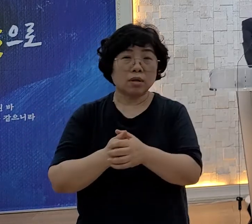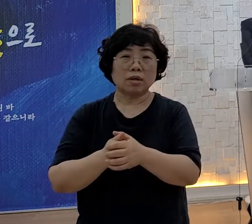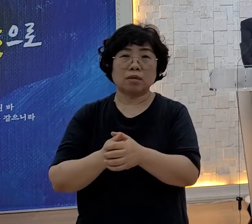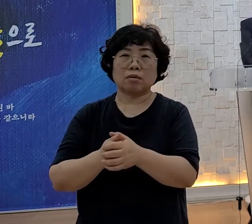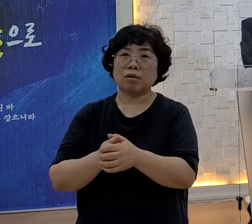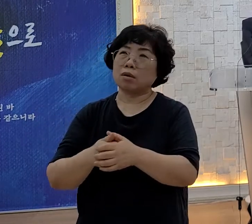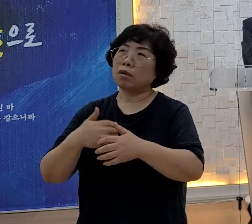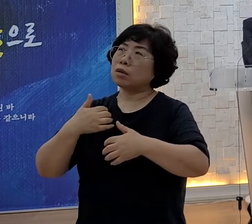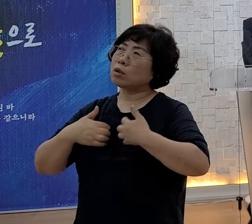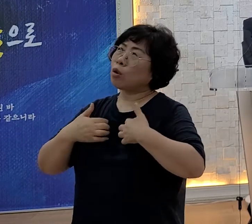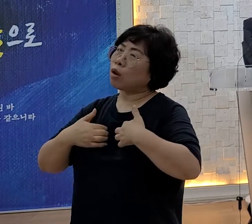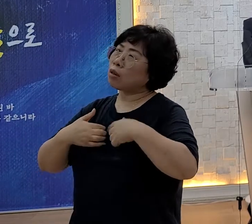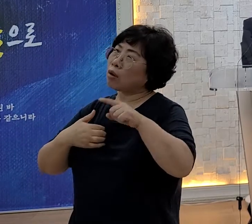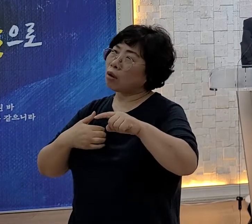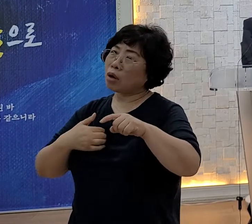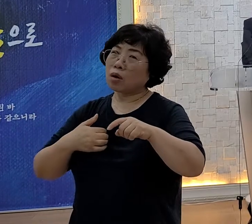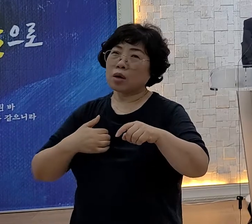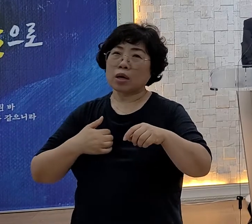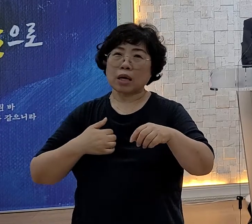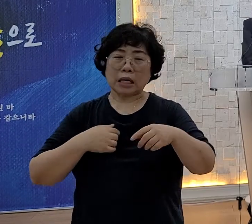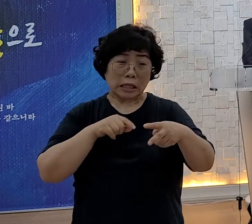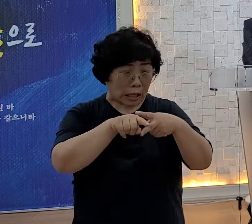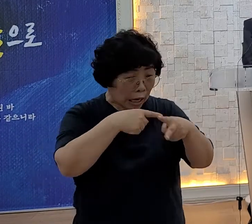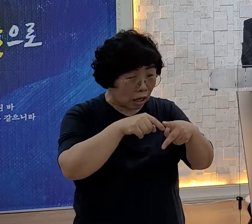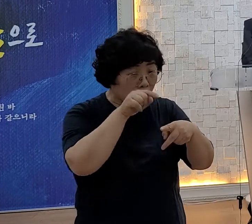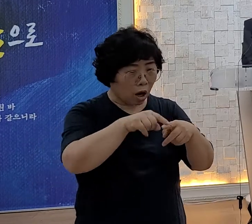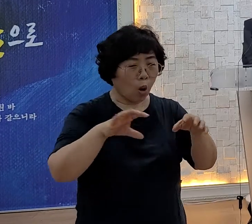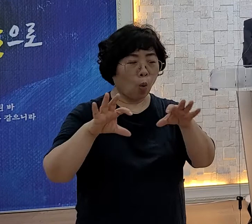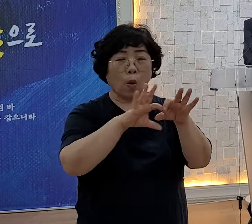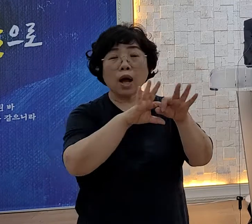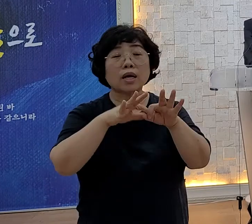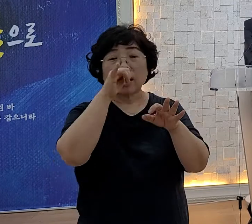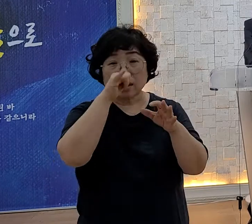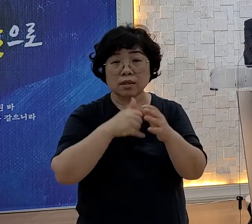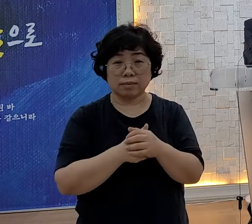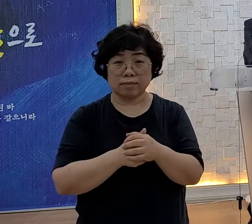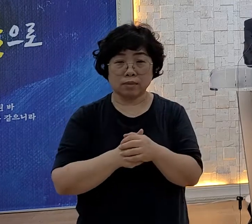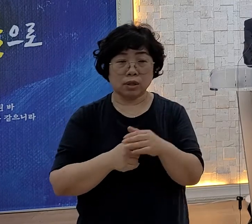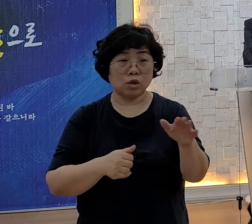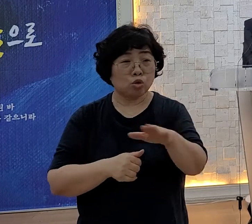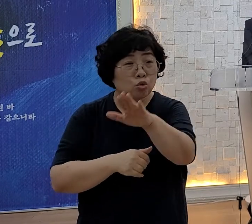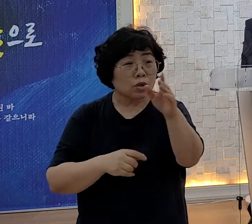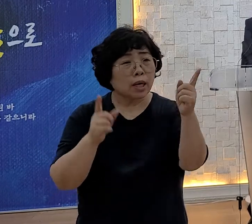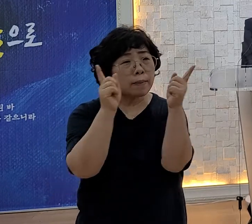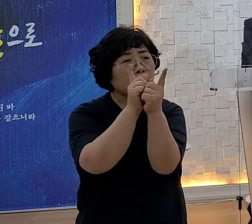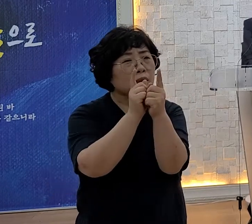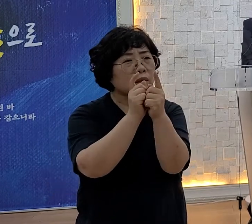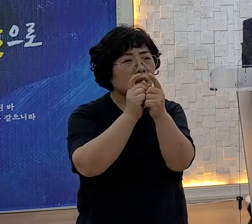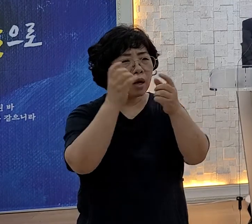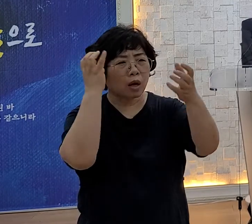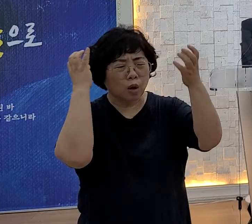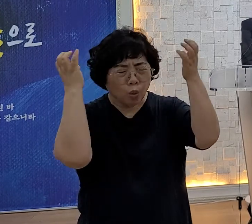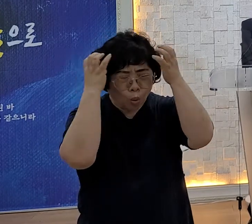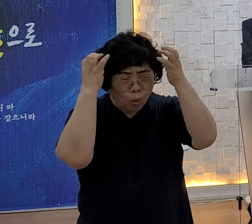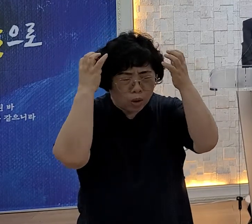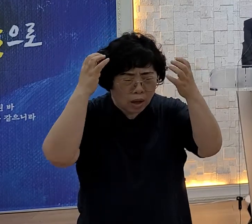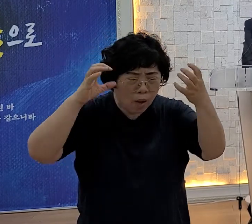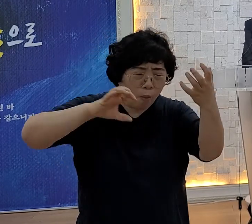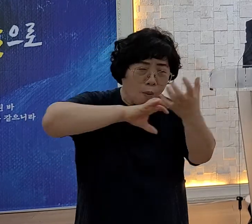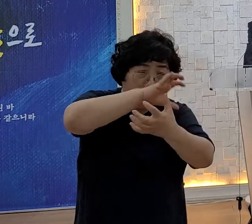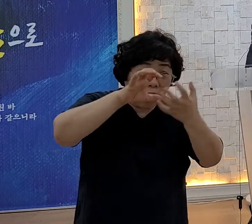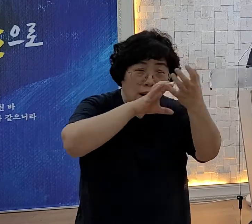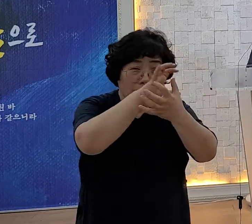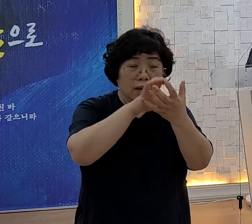연관되어 있는 문제, 우리가 당하는 이 환난의 목적을 잘 이해해야만 하나님의